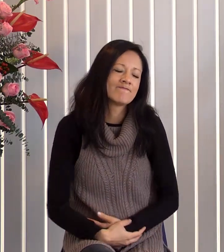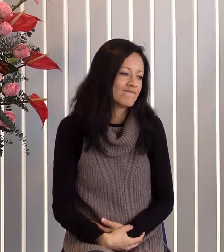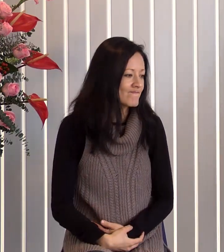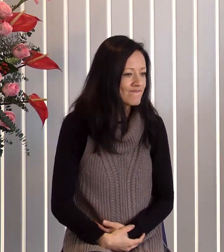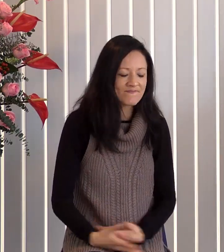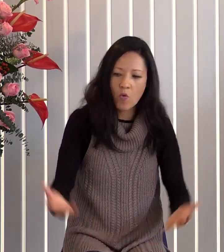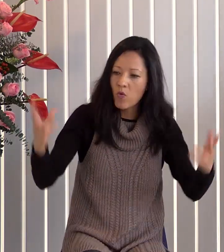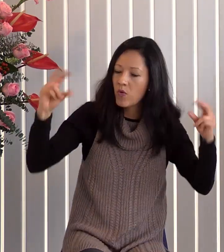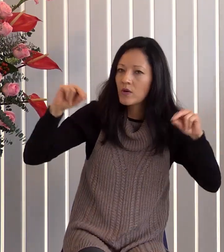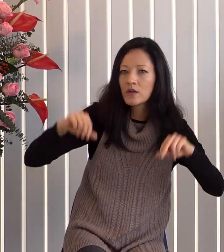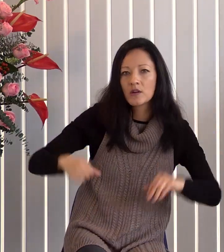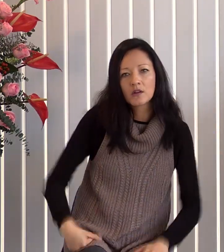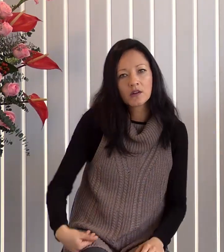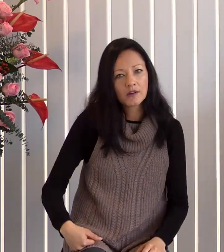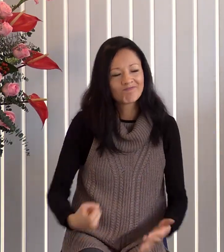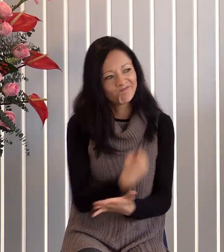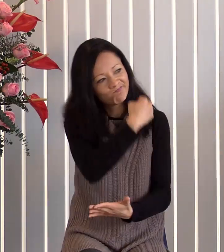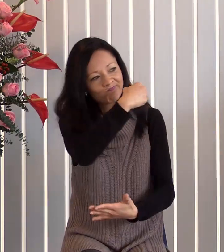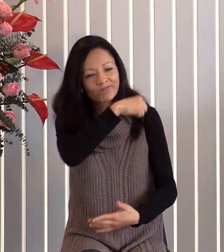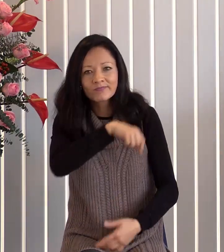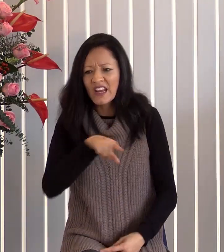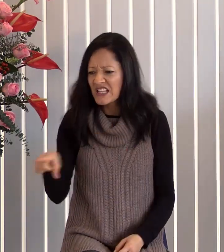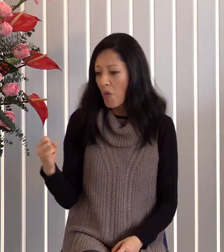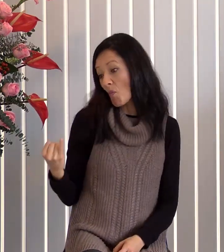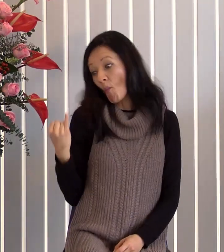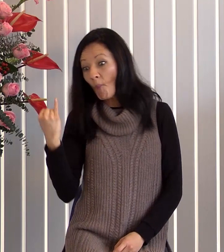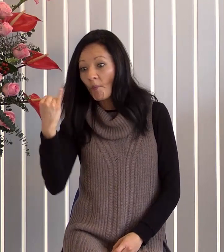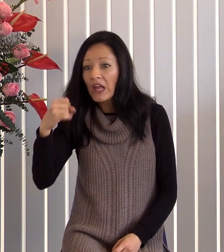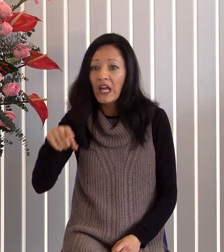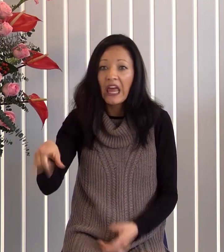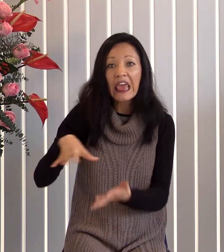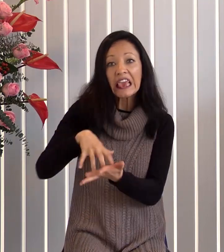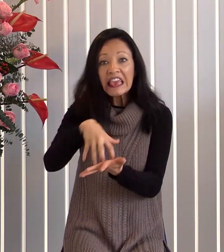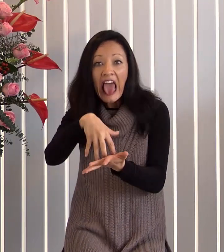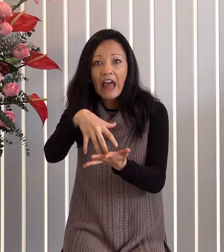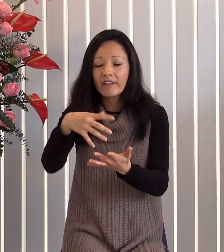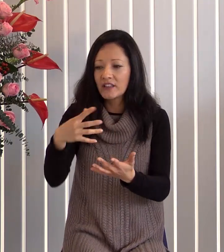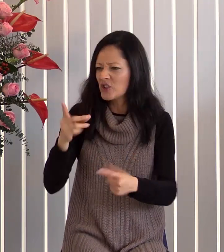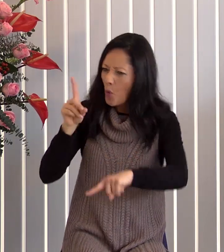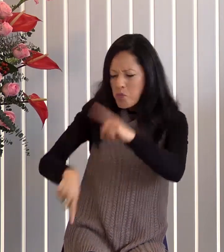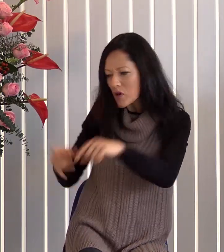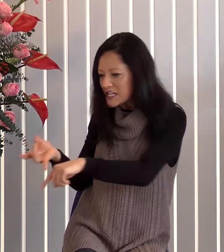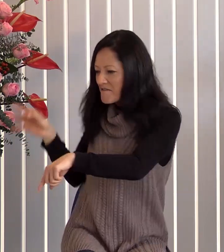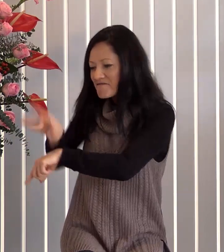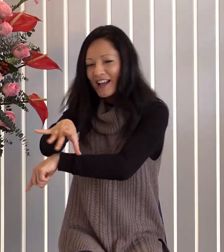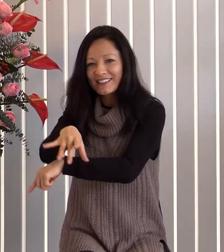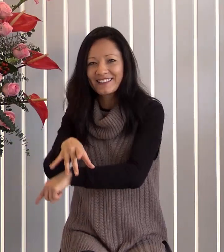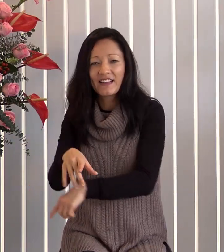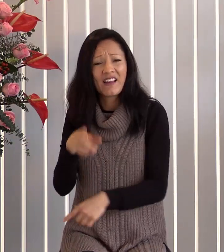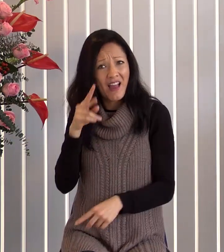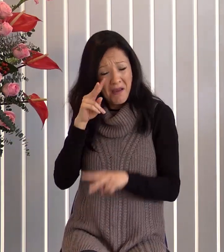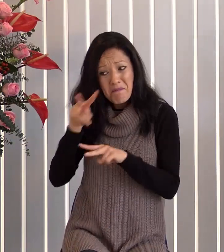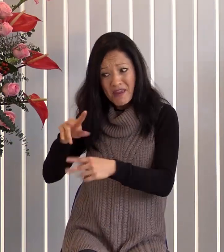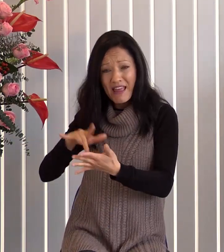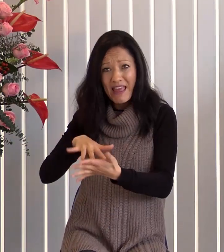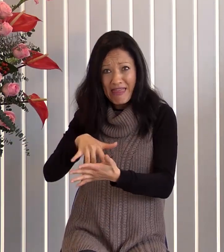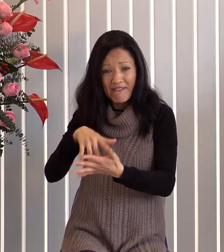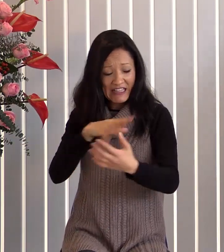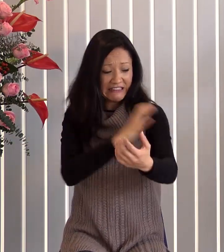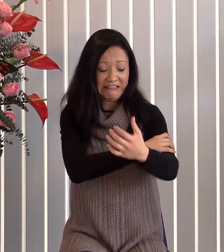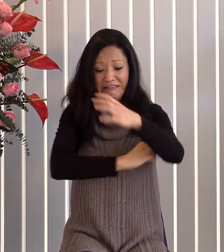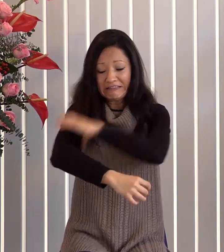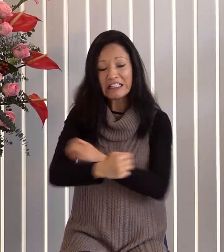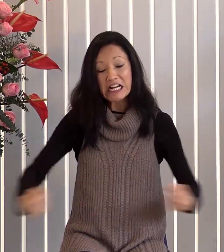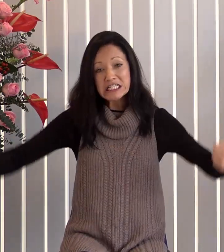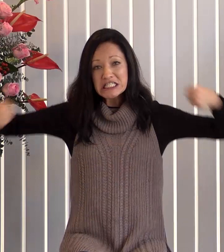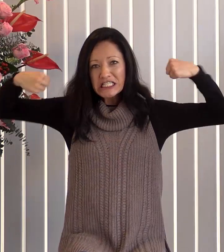no friegue, esta flaquilla tan débil y no pude derrotar, tan débil, miren el músculo que tiene de